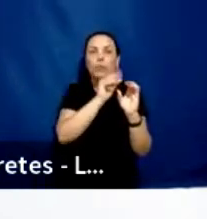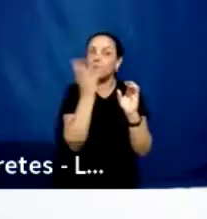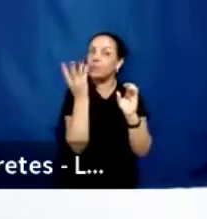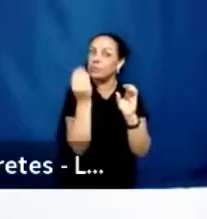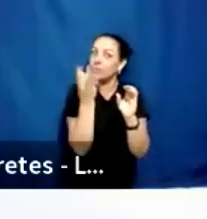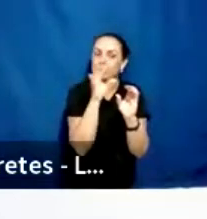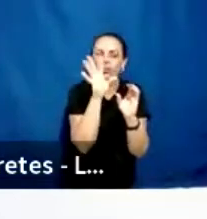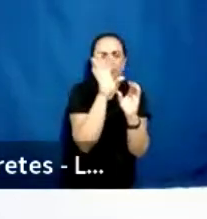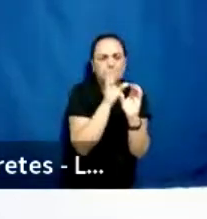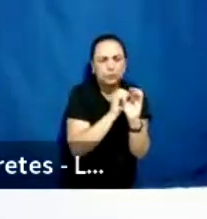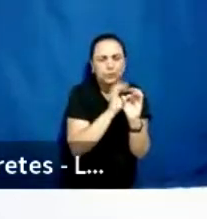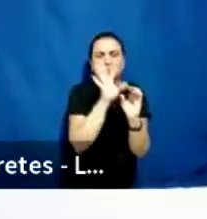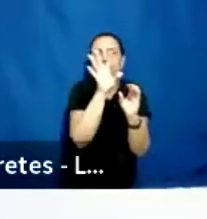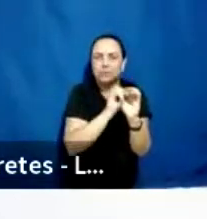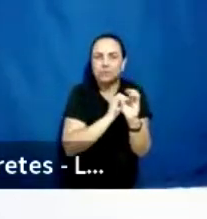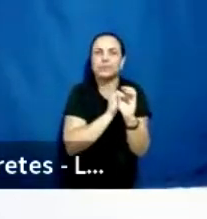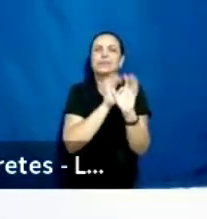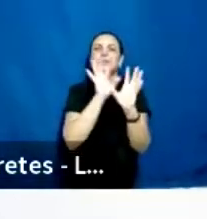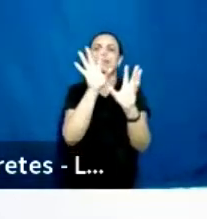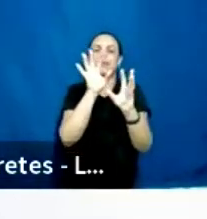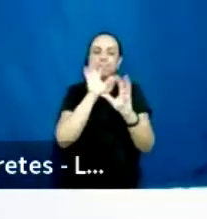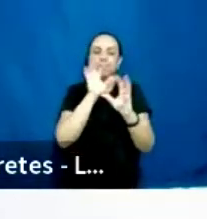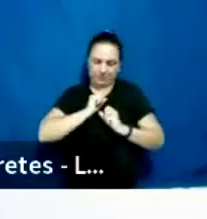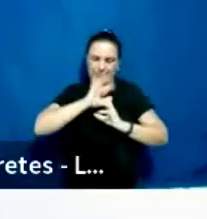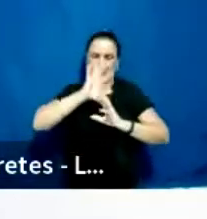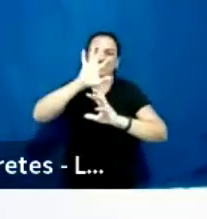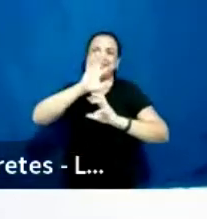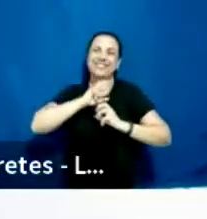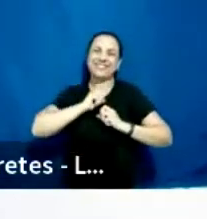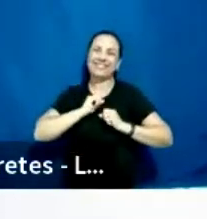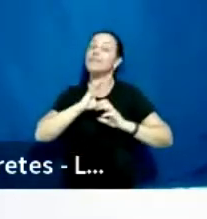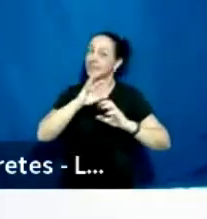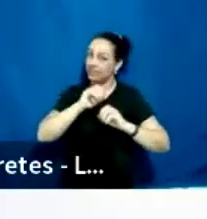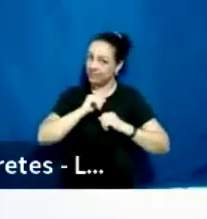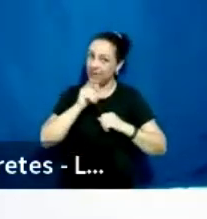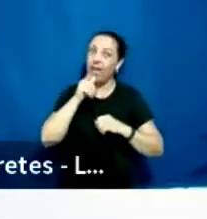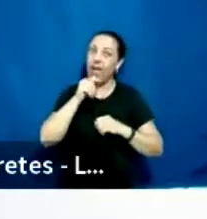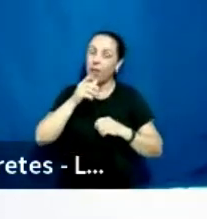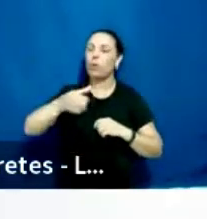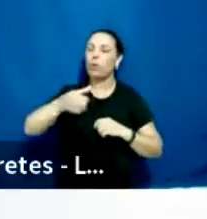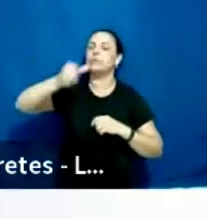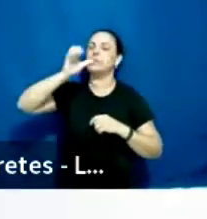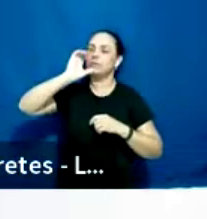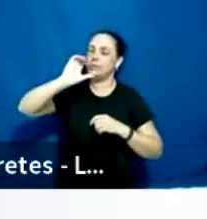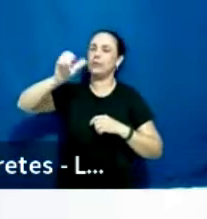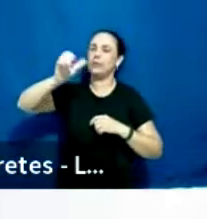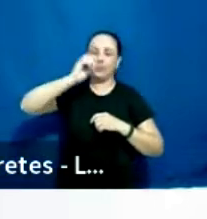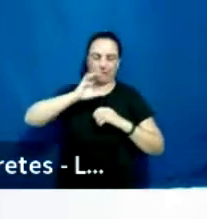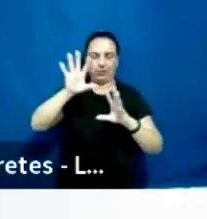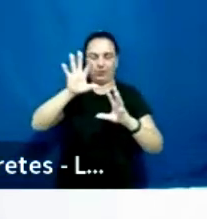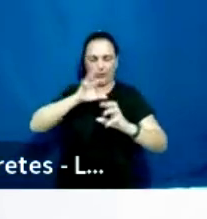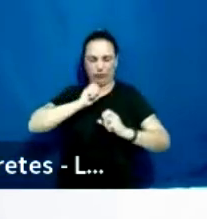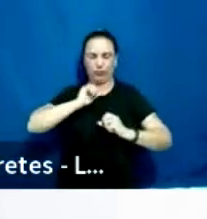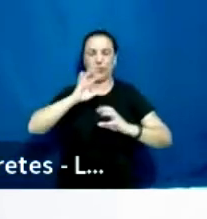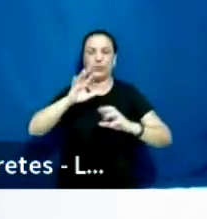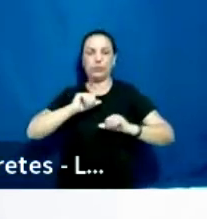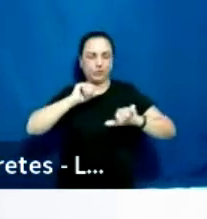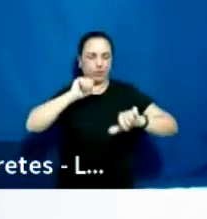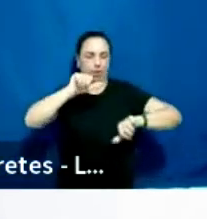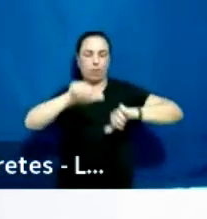água ficou mais leve, de melhor absorção e vai quebrar ali os clusters. E aí a nossa célula vai